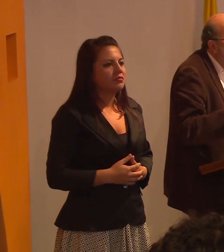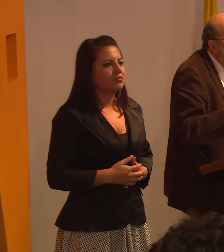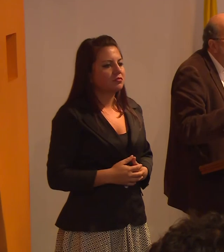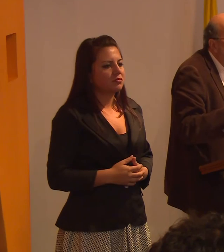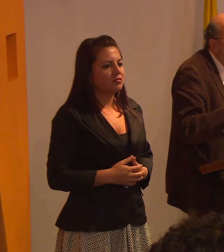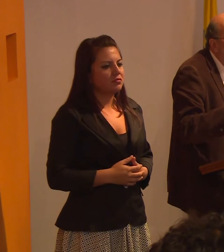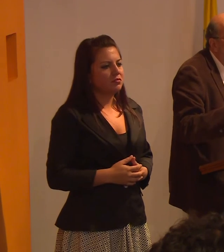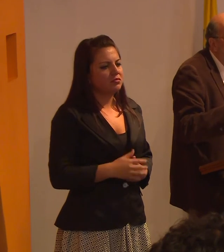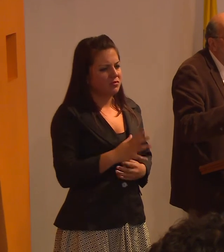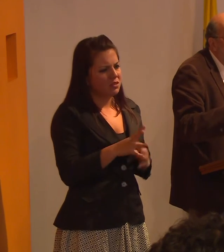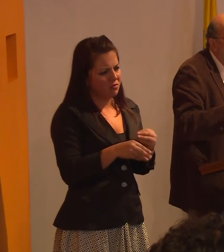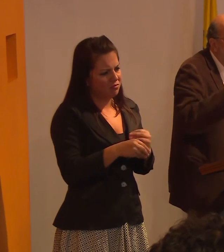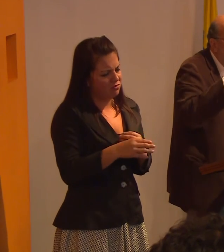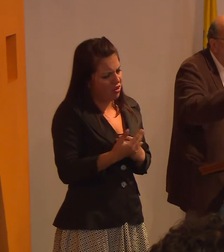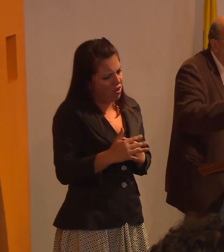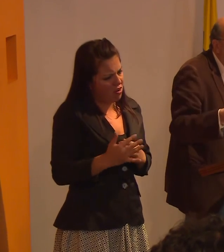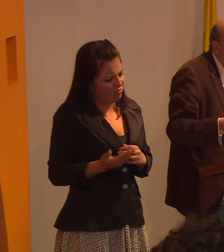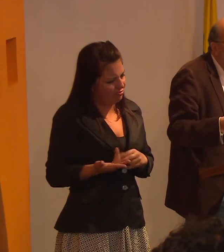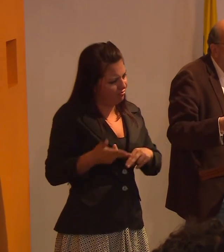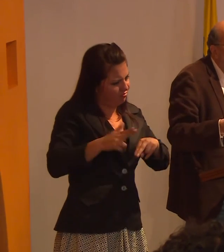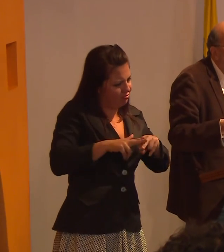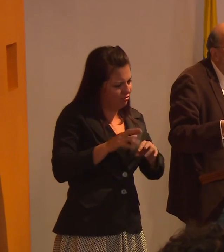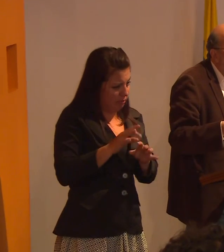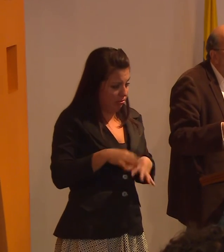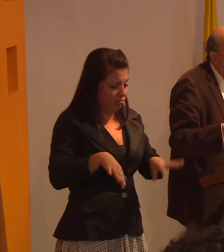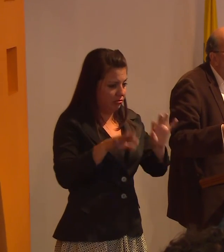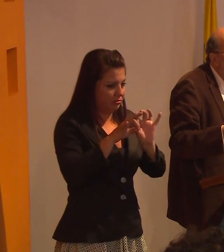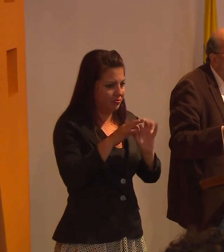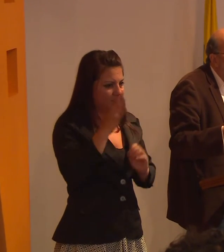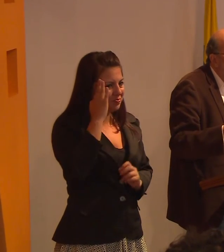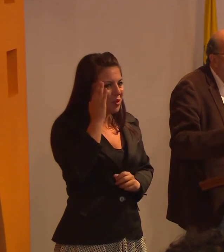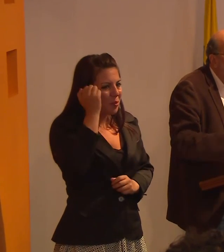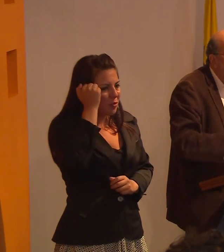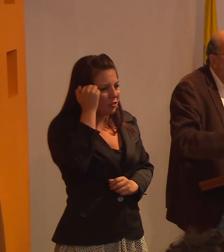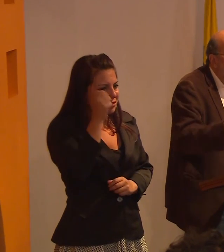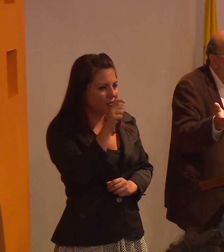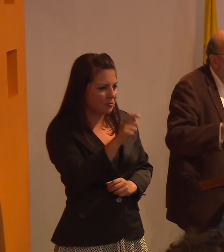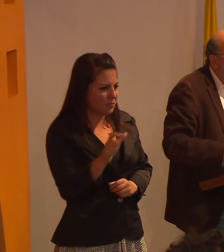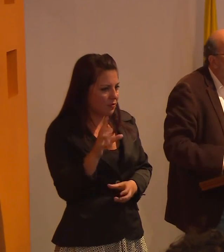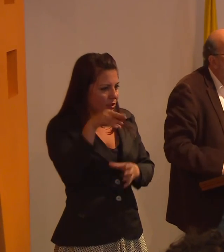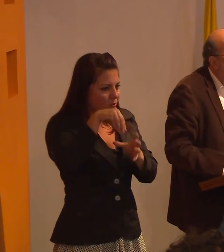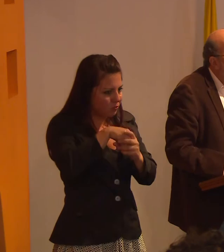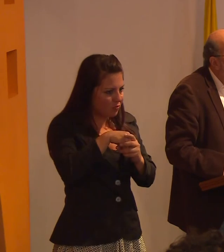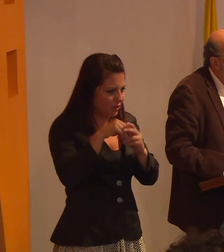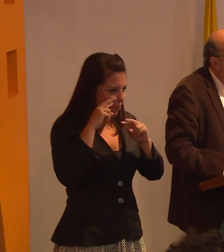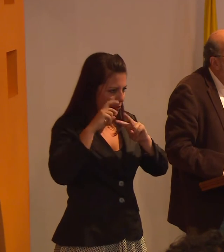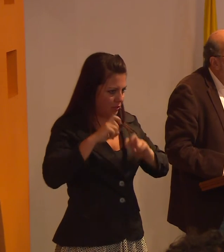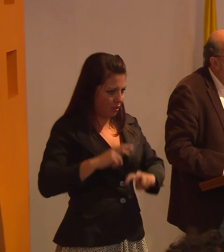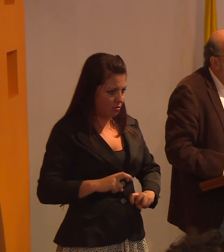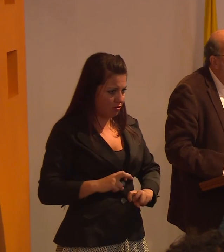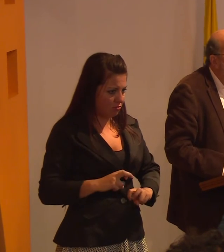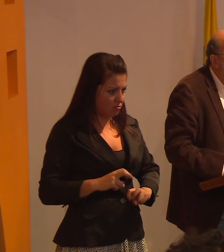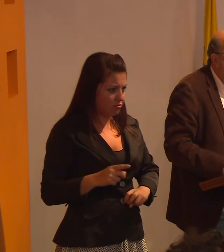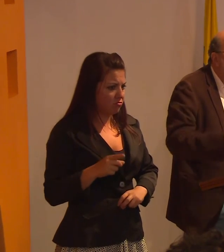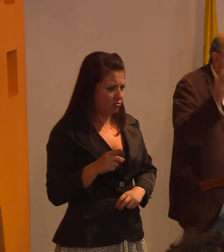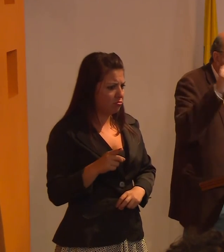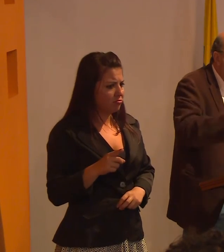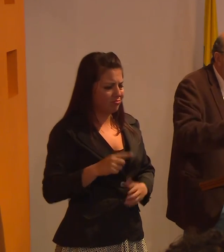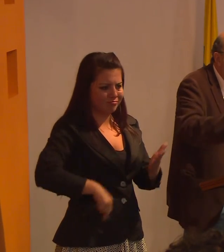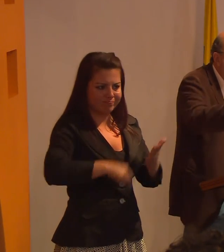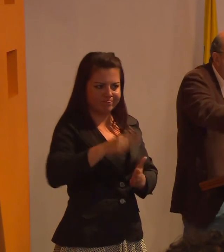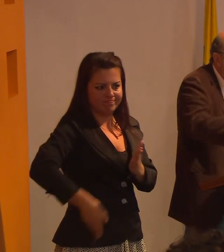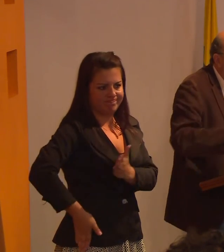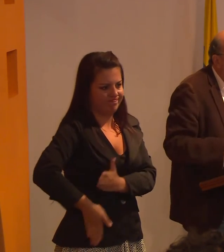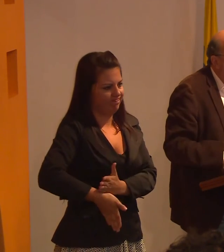muy importantes. Los profesores que están en los proyectos de investigación van a tener contratación continua,